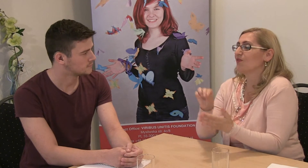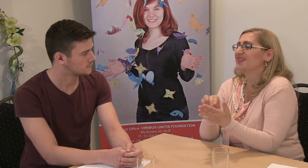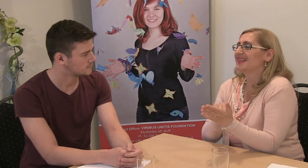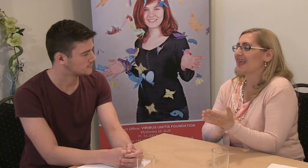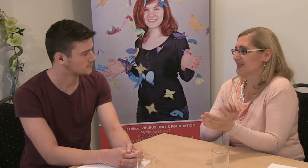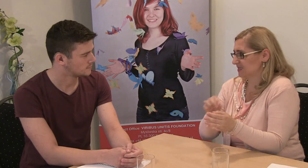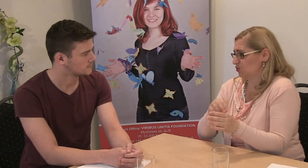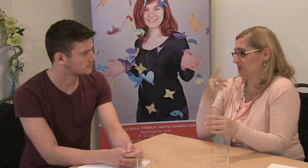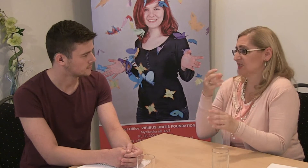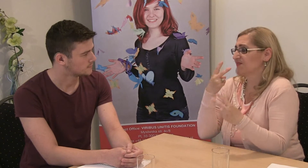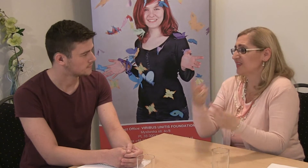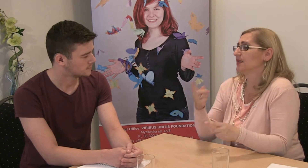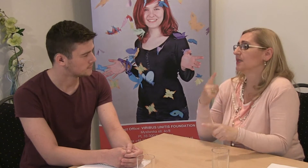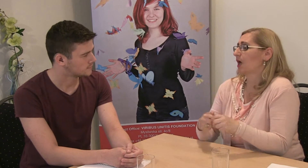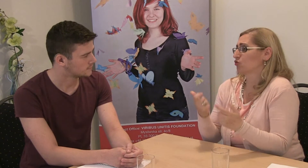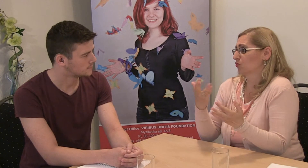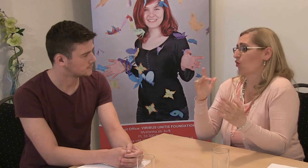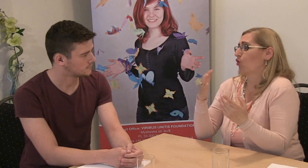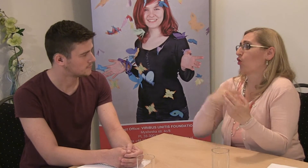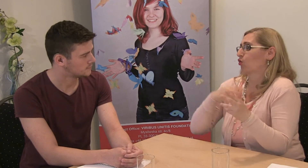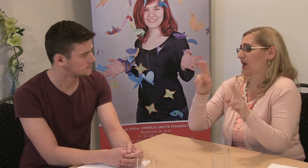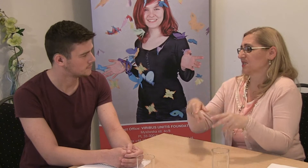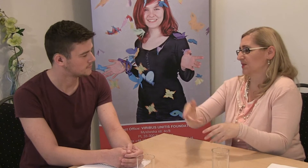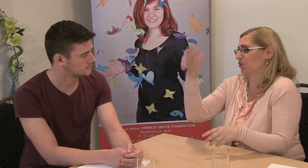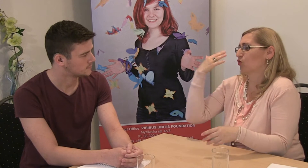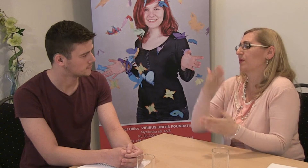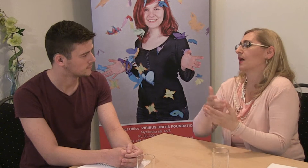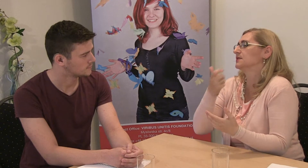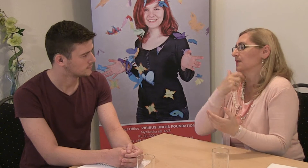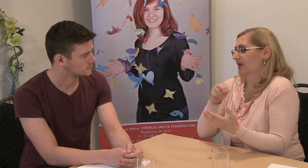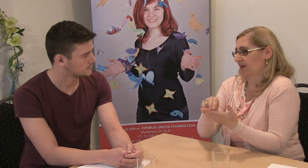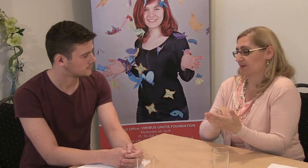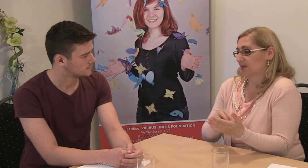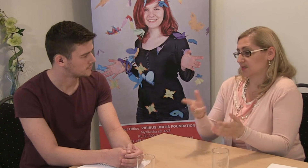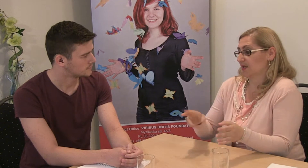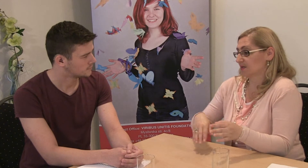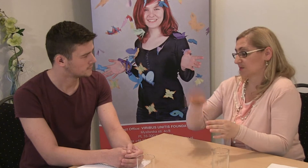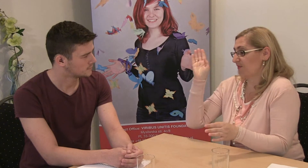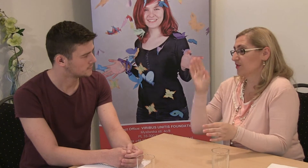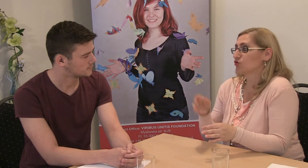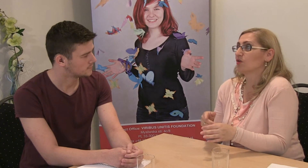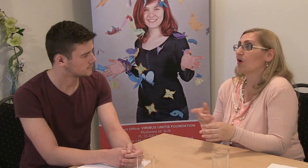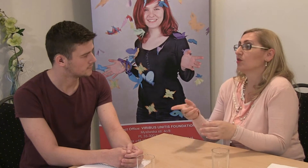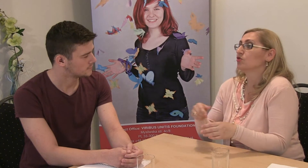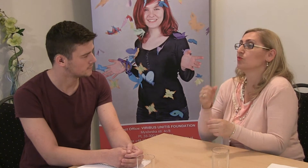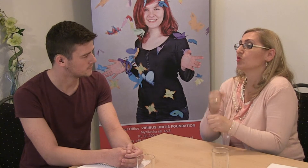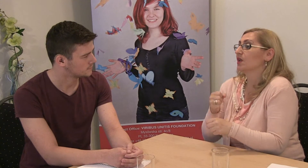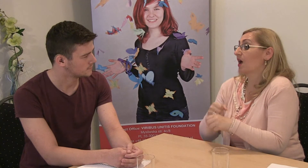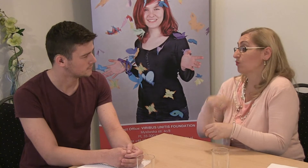nemam, treba da se radi evidencija, da se vidi tačan broj koliko nas ima. Mislim da nas ima i više,